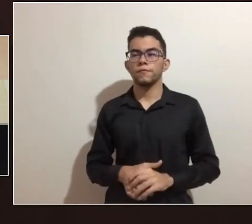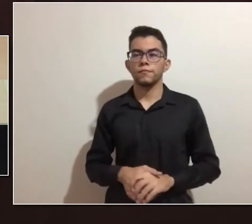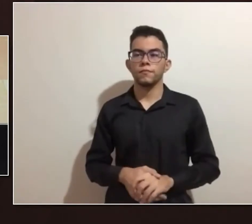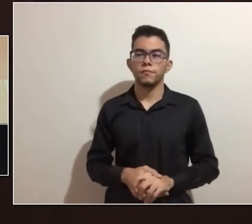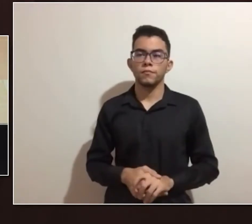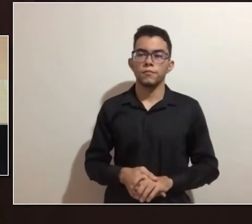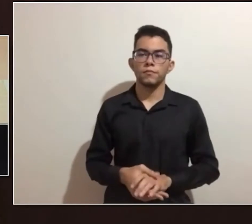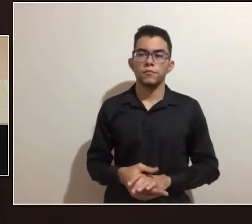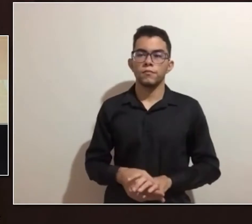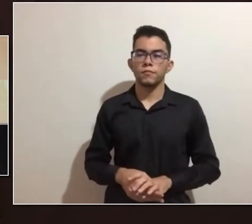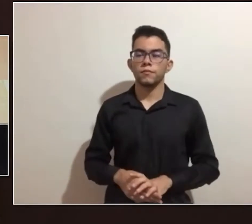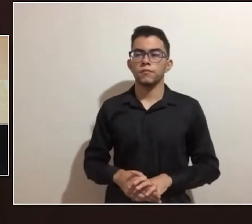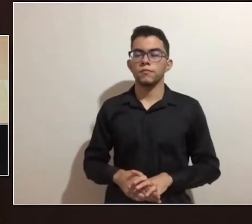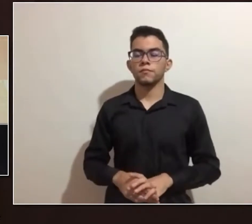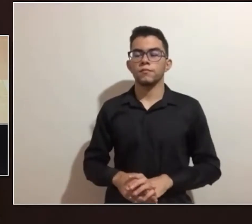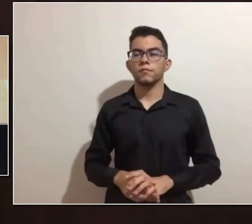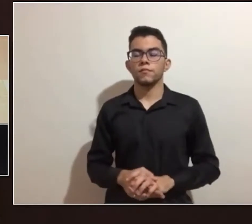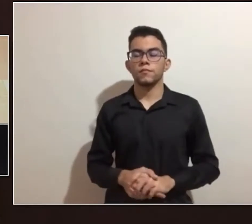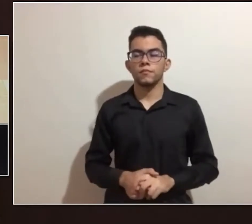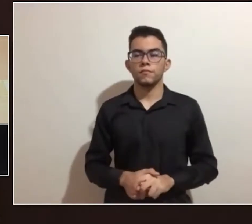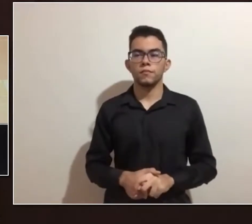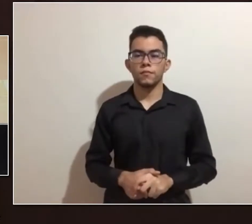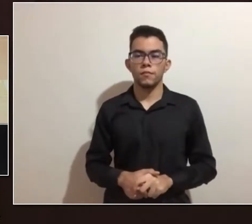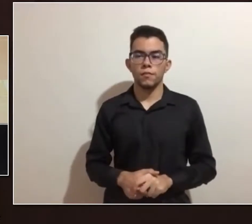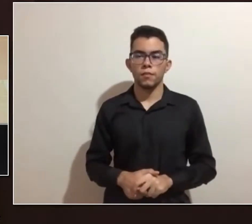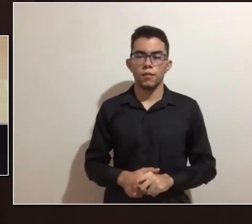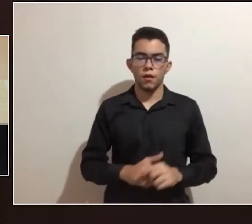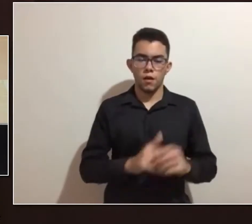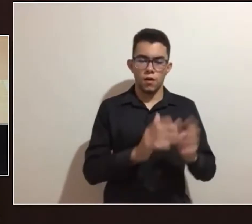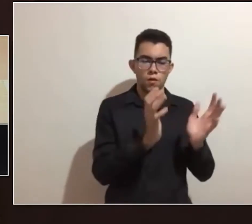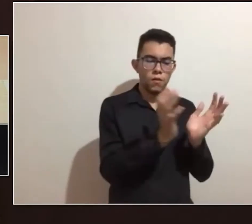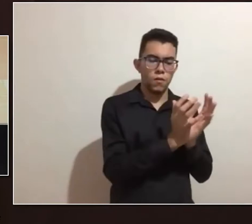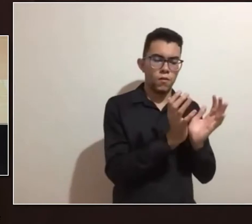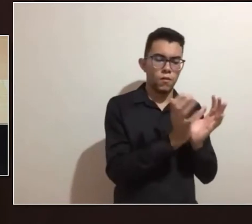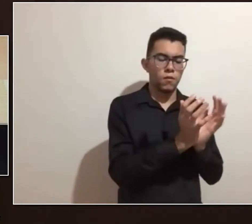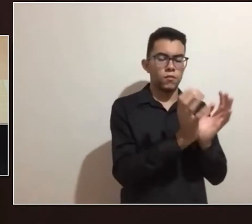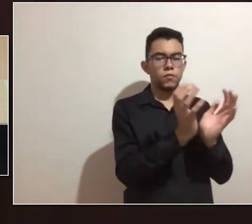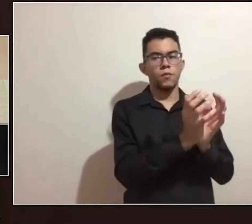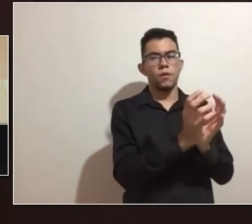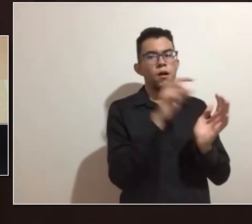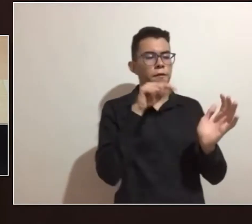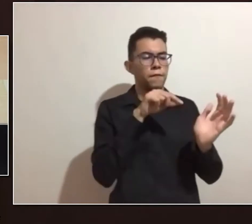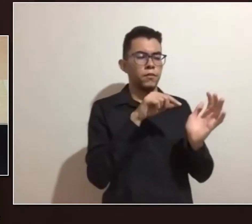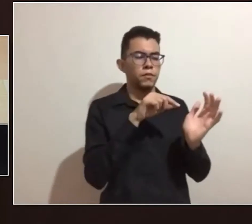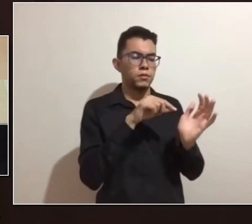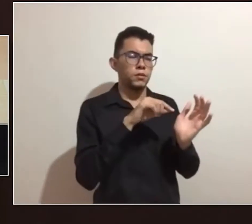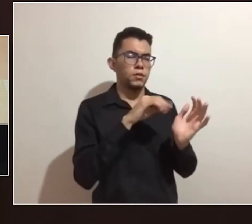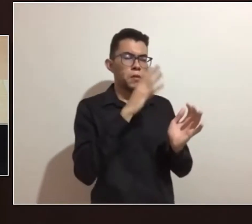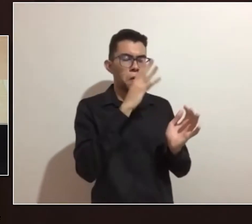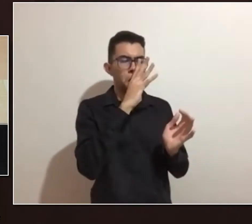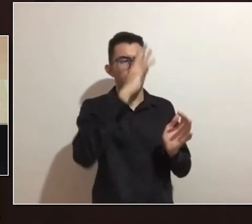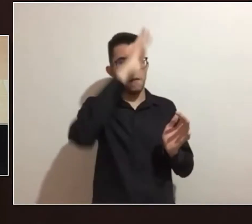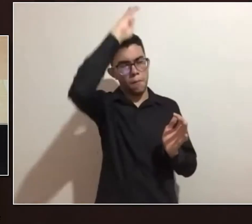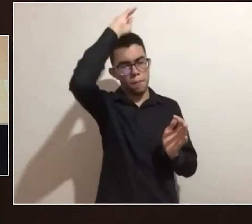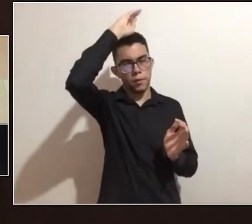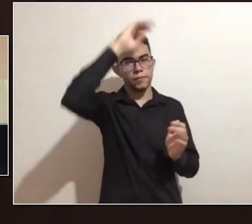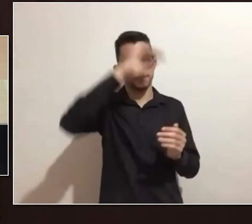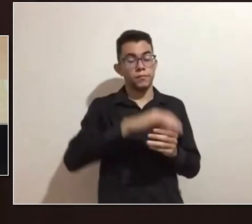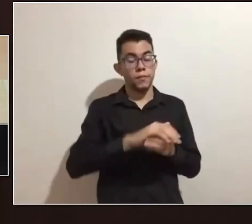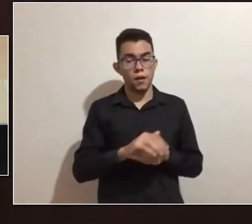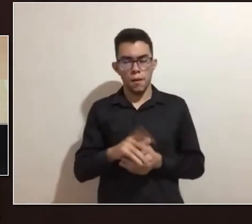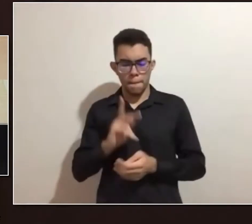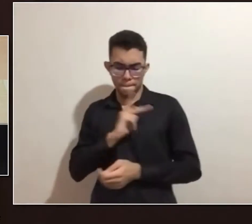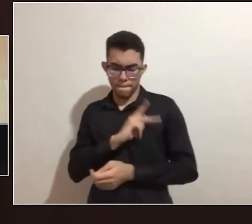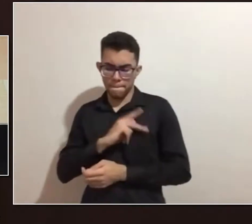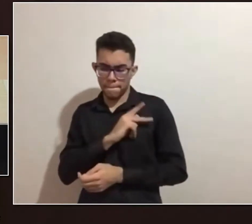A todos os amados de Deus que estáis em Roma. Paulo estava em Corinto quando escreveu essa carta